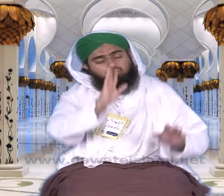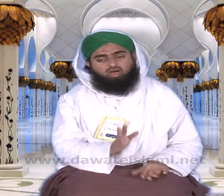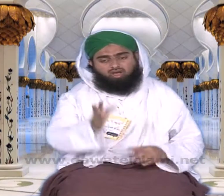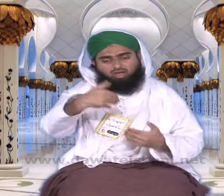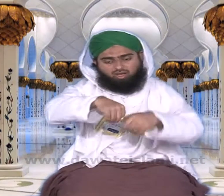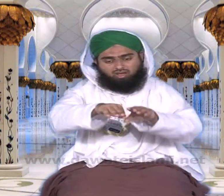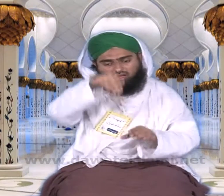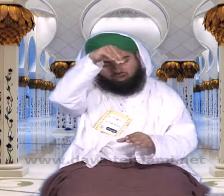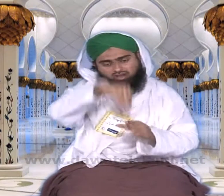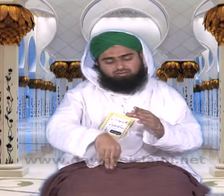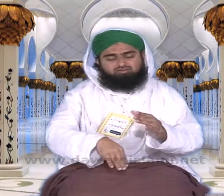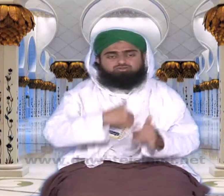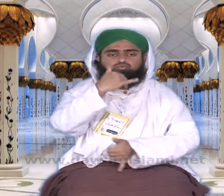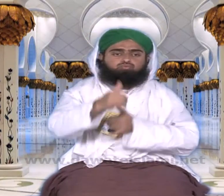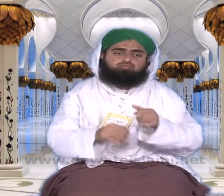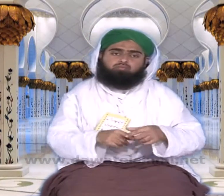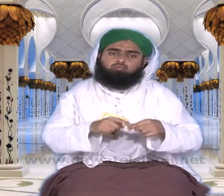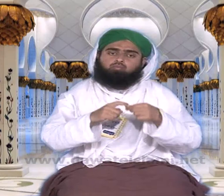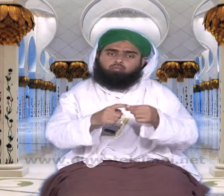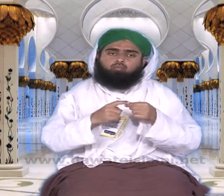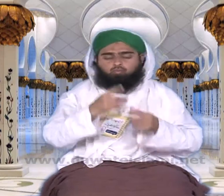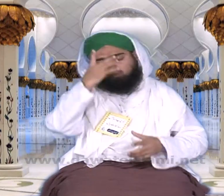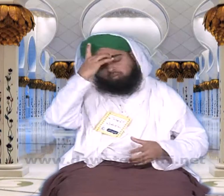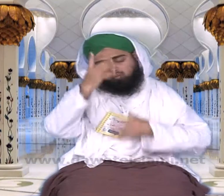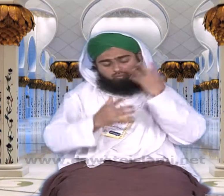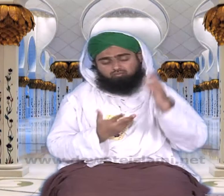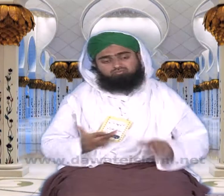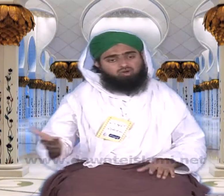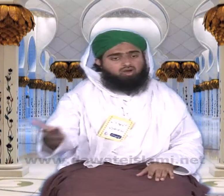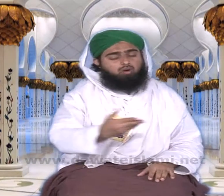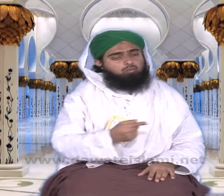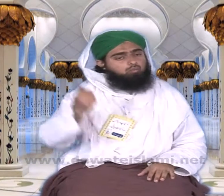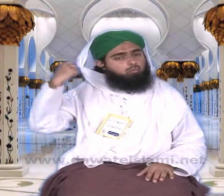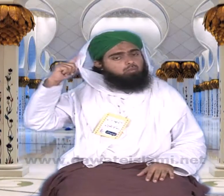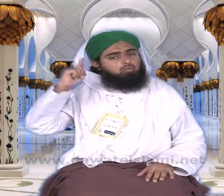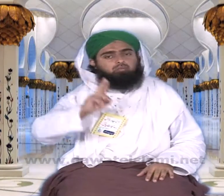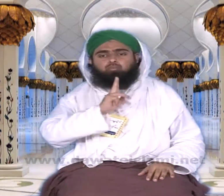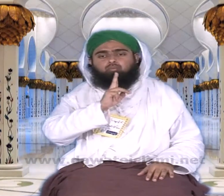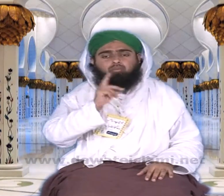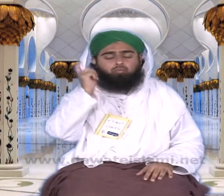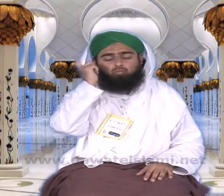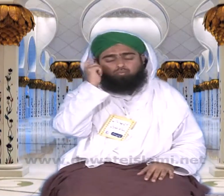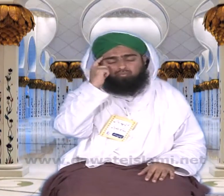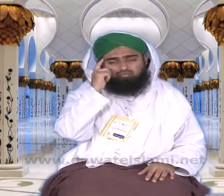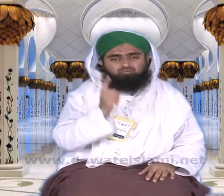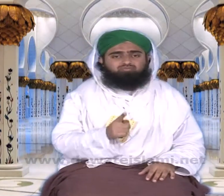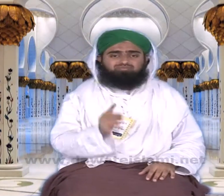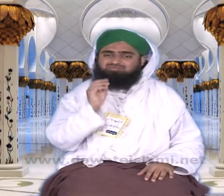پڑا ہوا ہے اور پھسے پڑے ہیں اور ان کی وہ زبان اب ماضی میں غور کر رہے ہیں ان کی وہ زبان